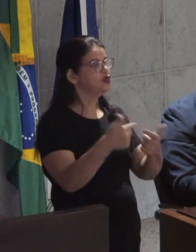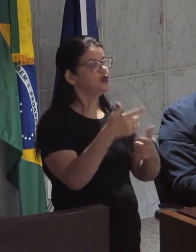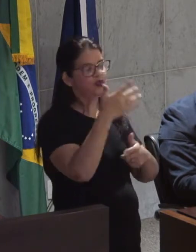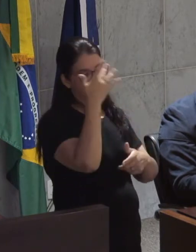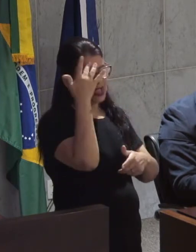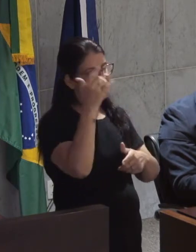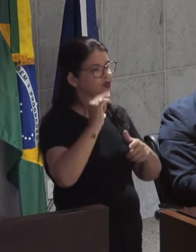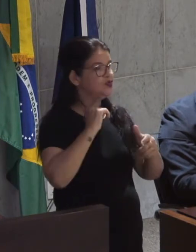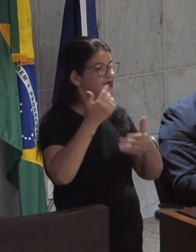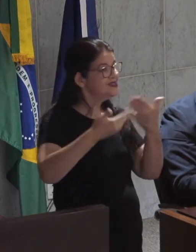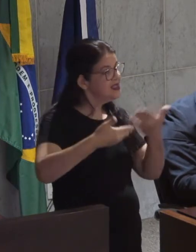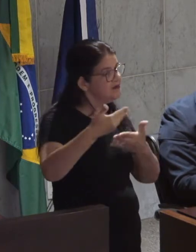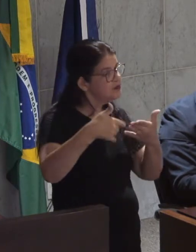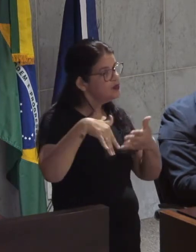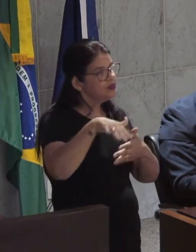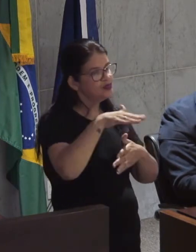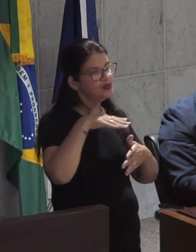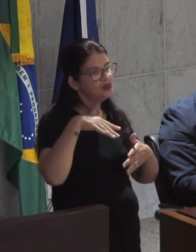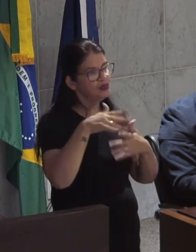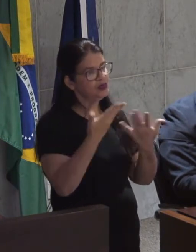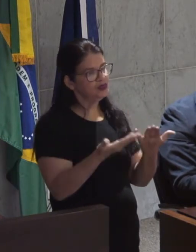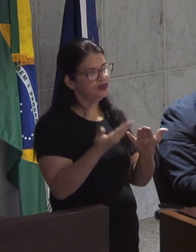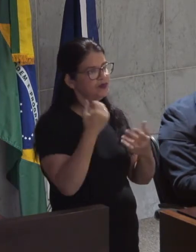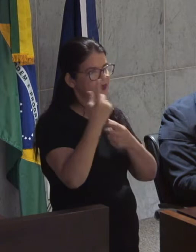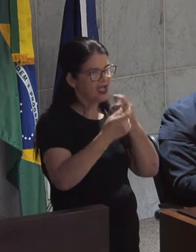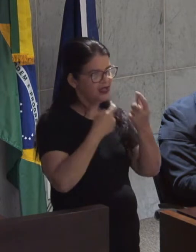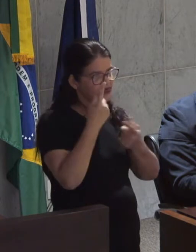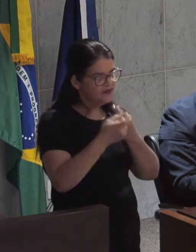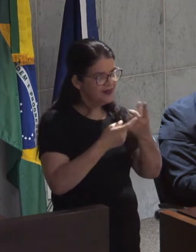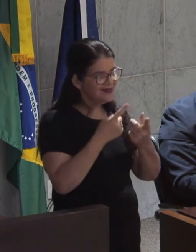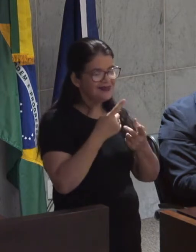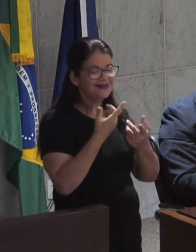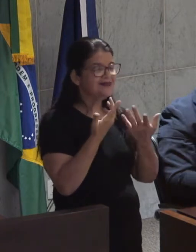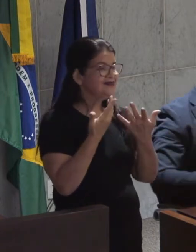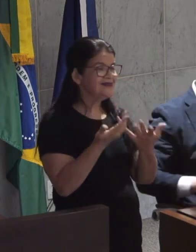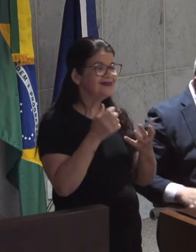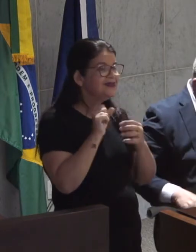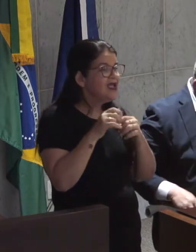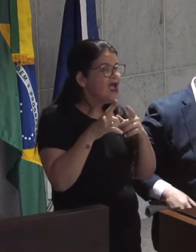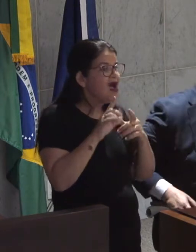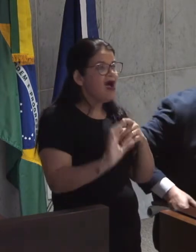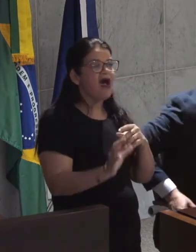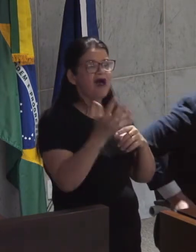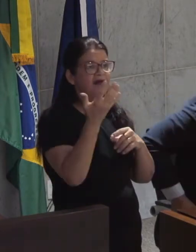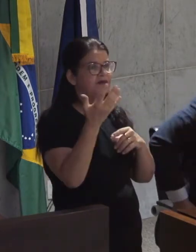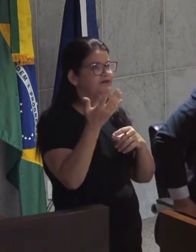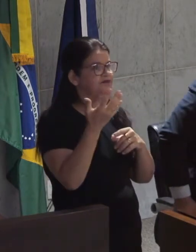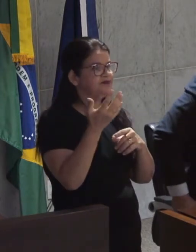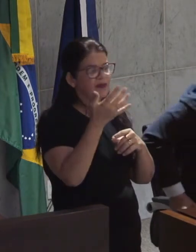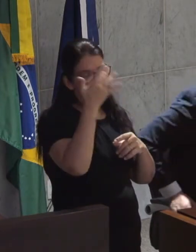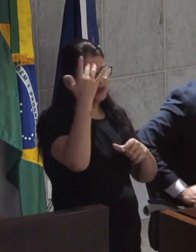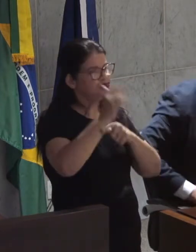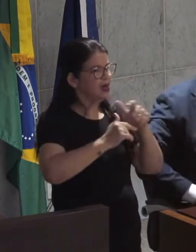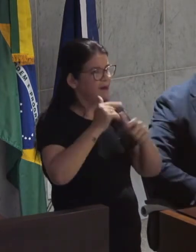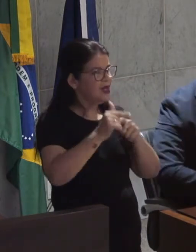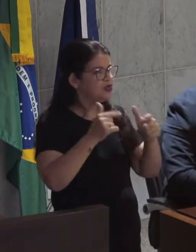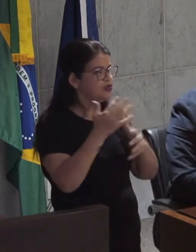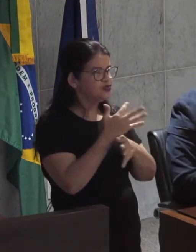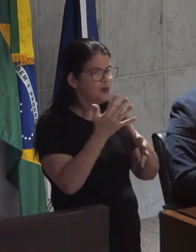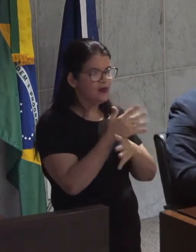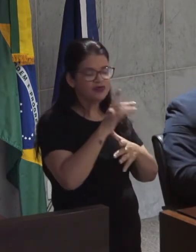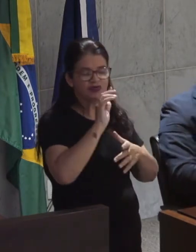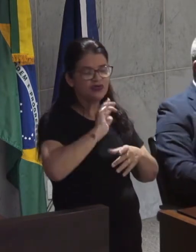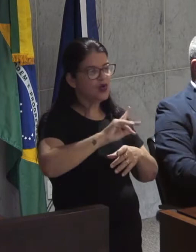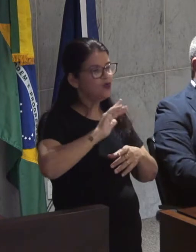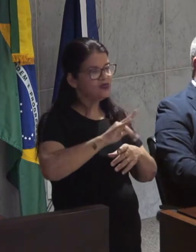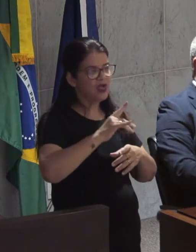servidores públicos. Às vezes, sequer os trabalhadores urbanos que não são do serviço